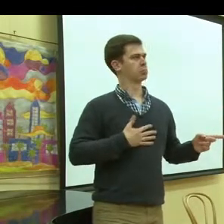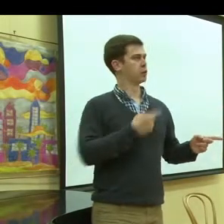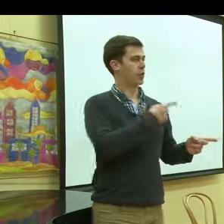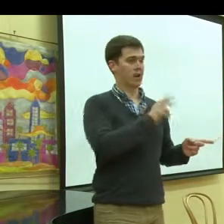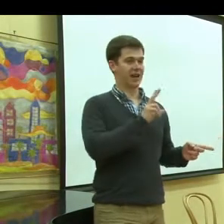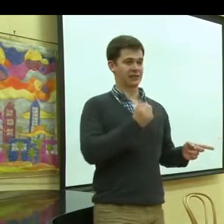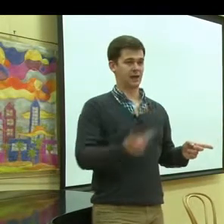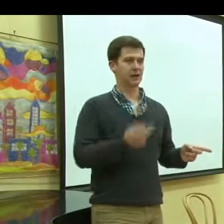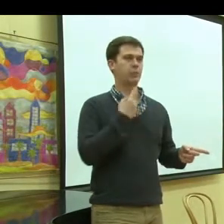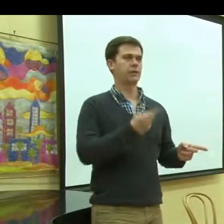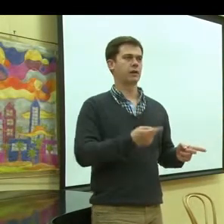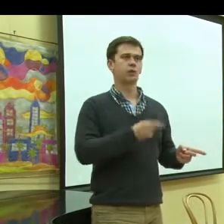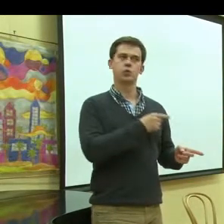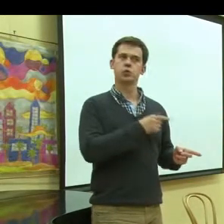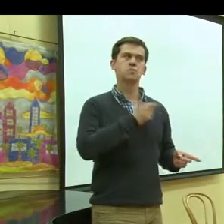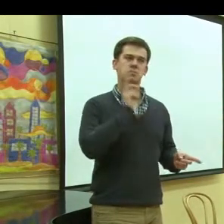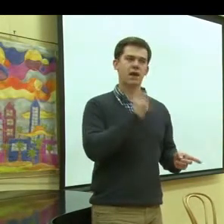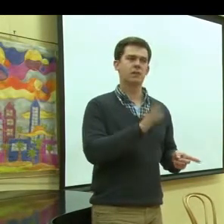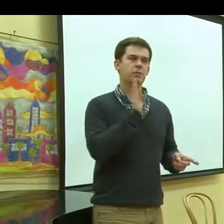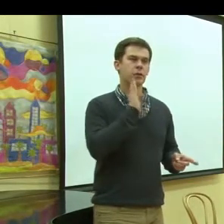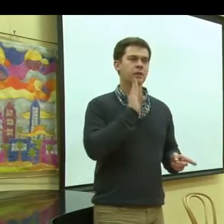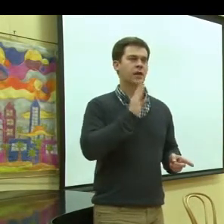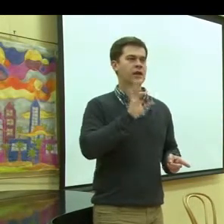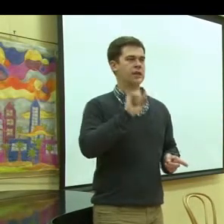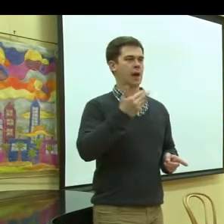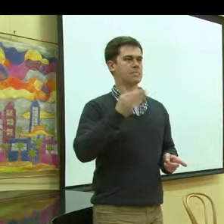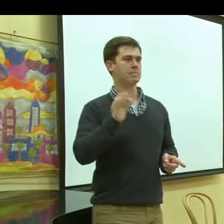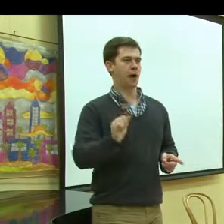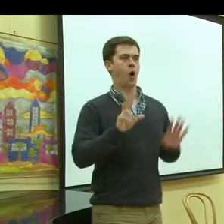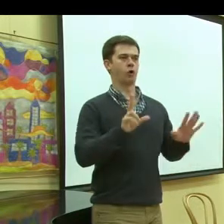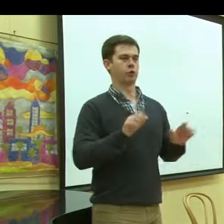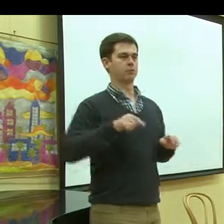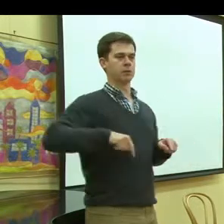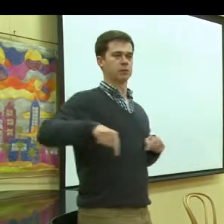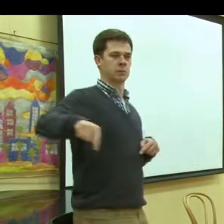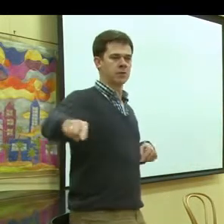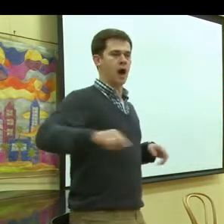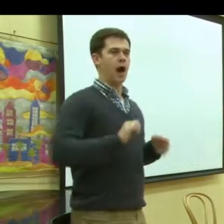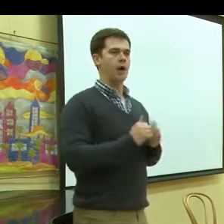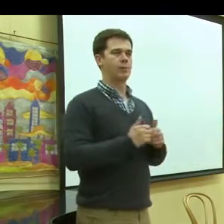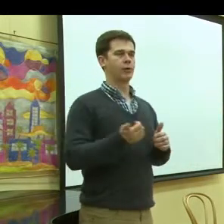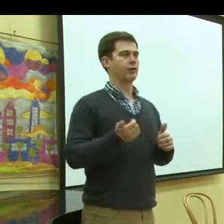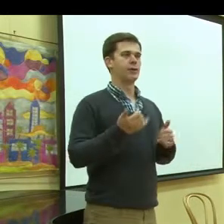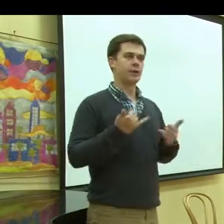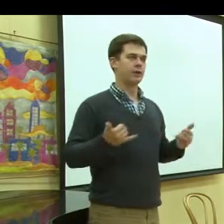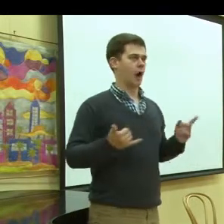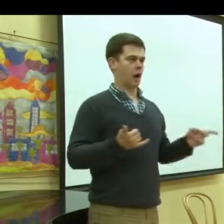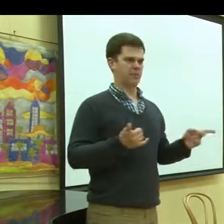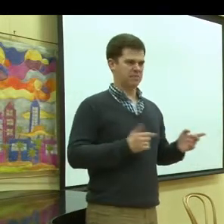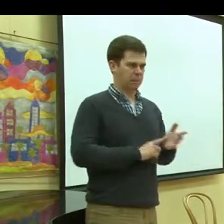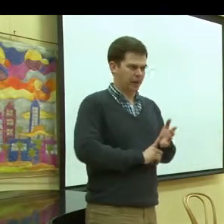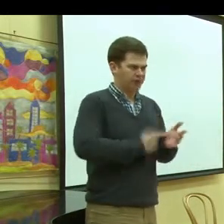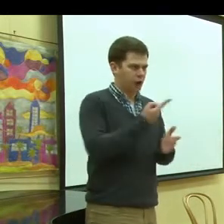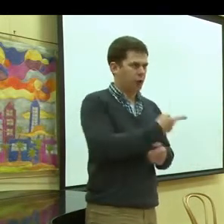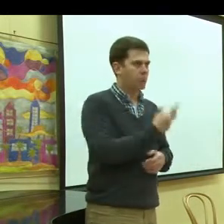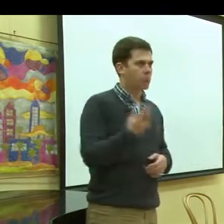pan powie, że to jest tak jak samba na 8, rock'n'roll na 6, tango, nie wiem, na 2, na 4. Po raz pierwszy